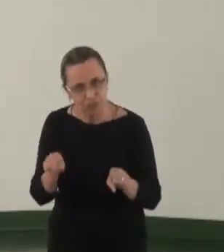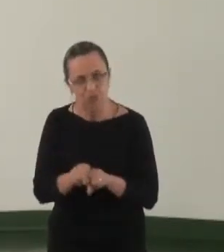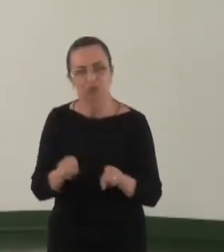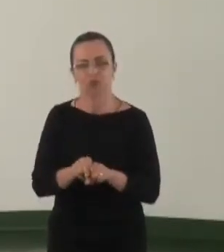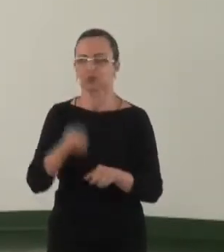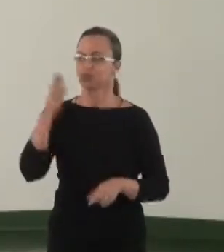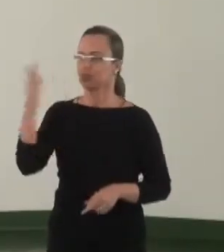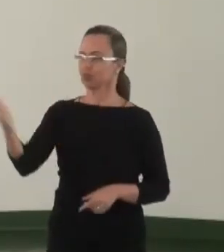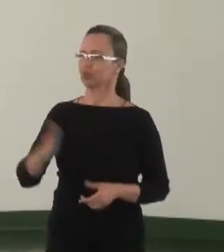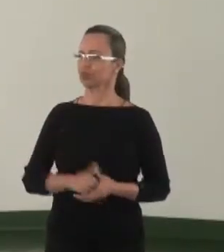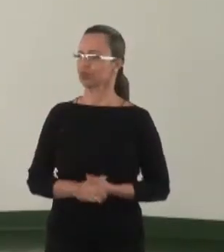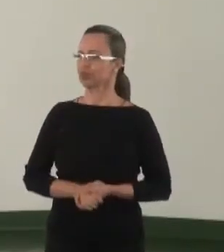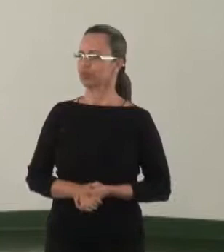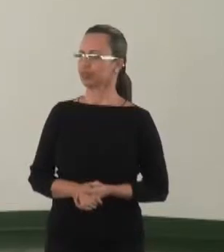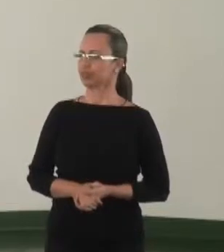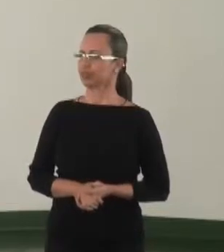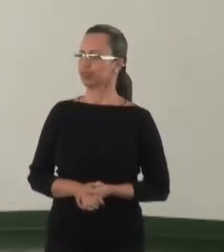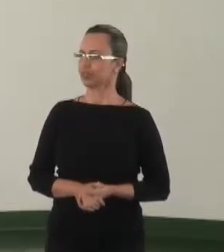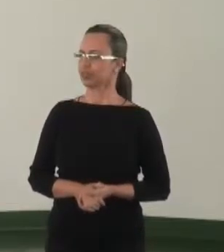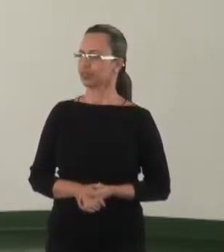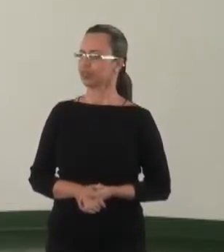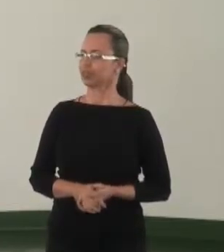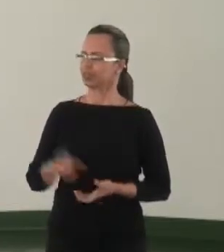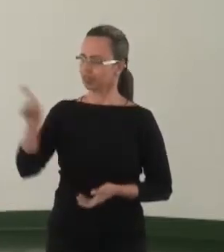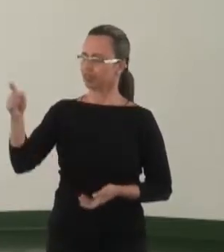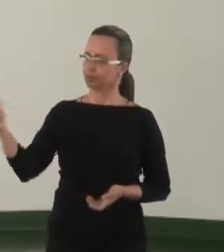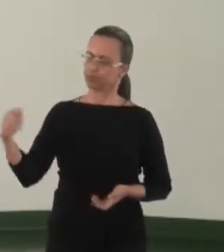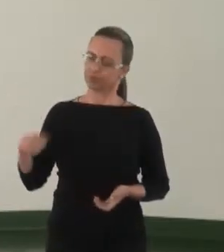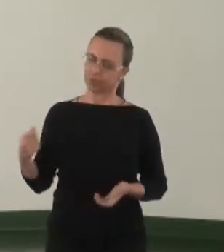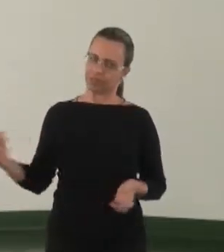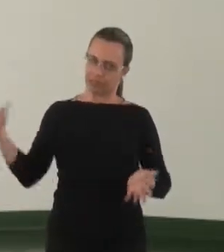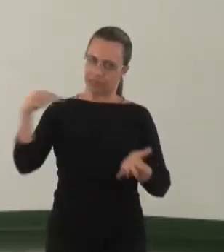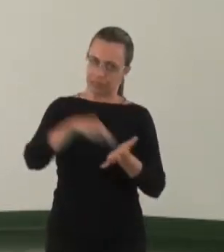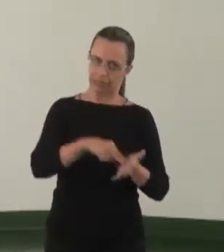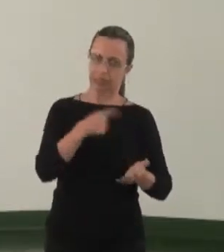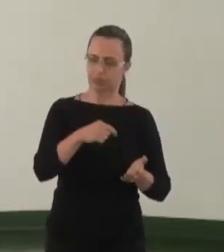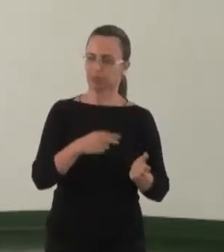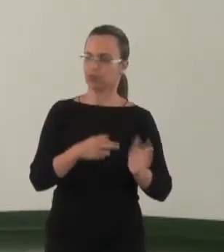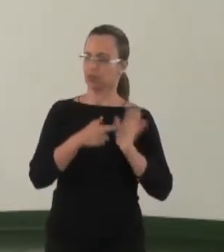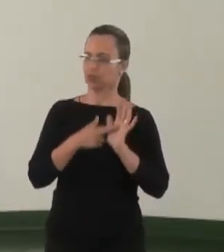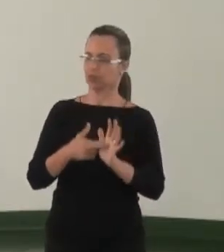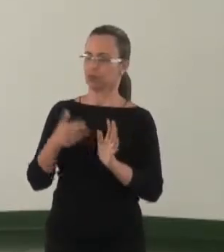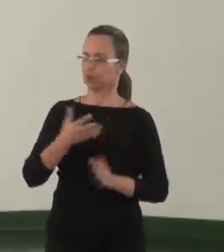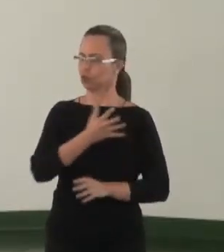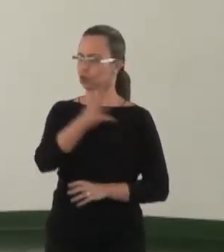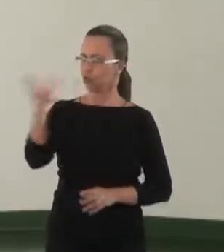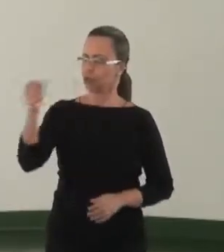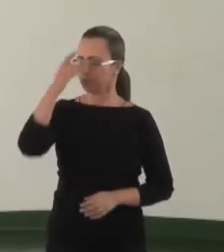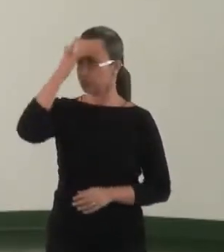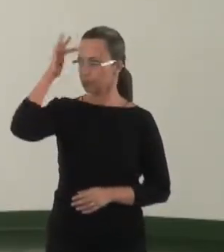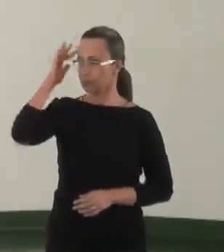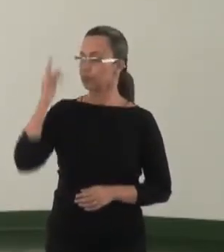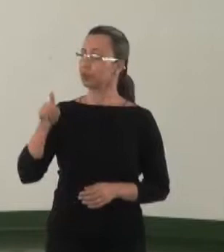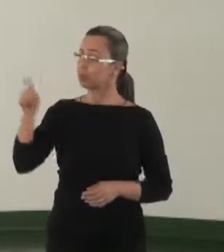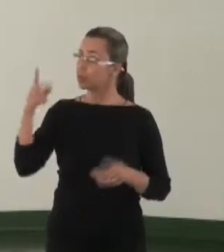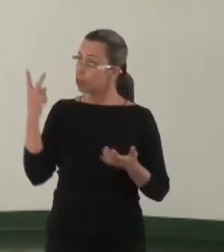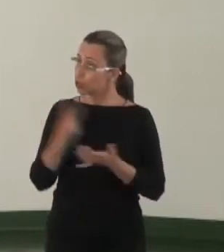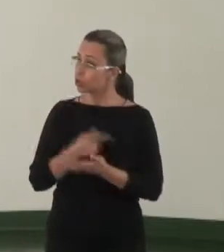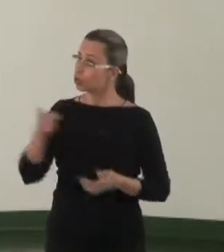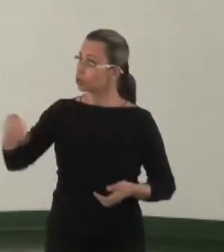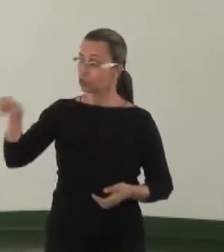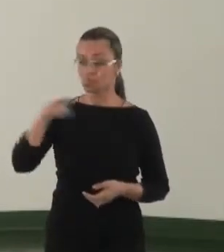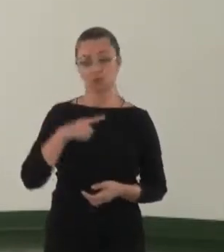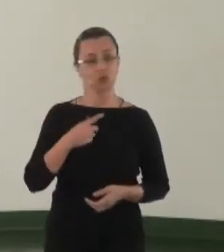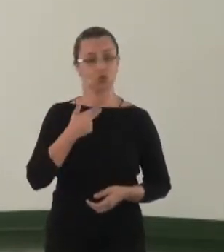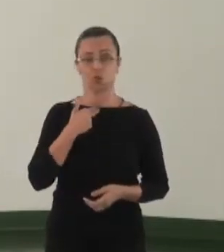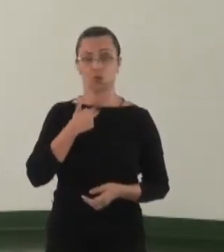Vocês também têm que ter voz. Vocês têm que ter voz no Ministério Público. O MP tem que representar as vozes de todos. Mas para que isso aconteça, a gente não